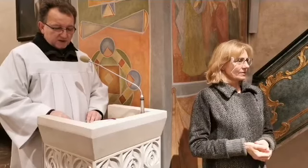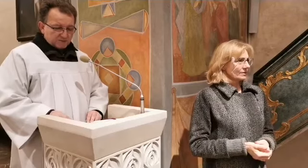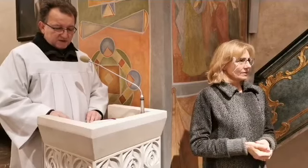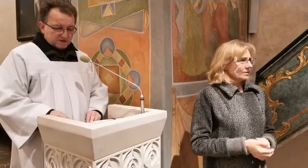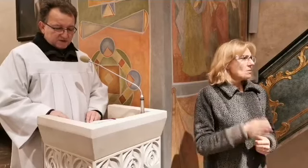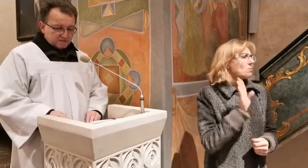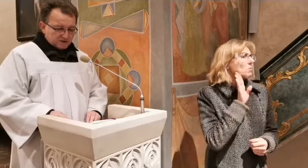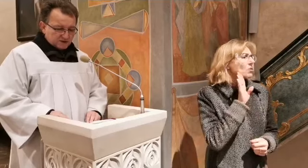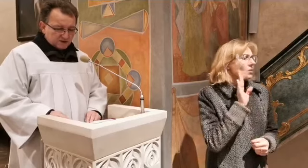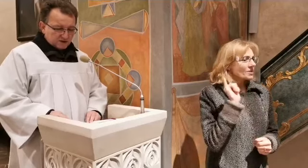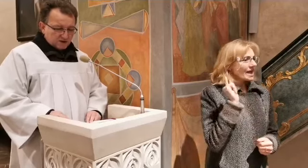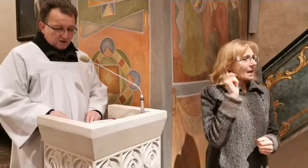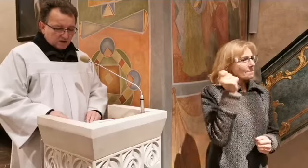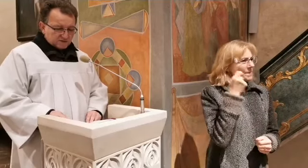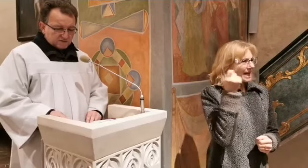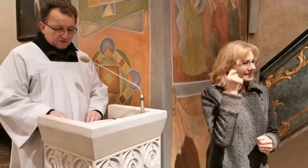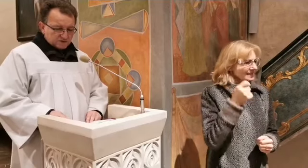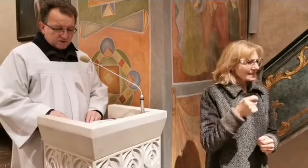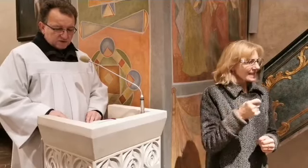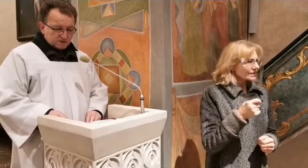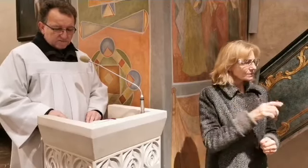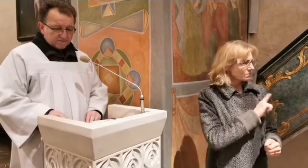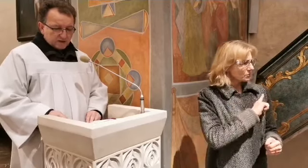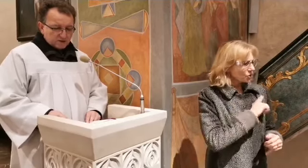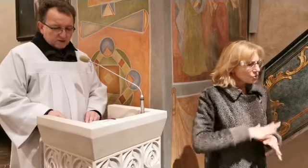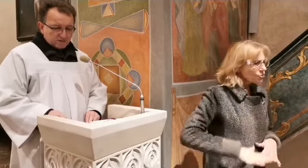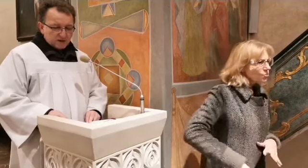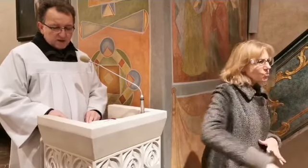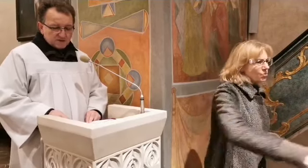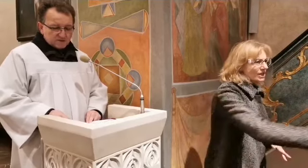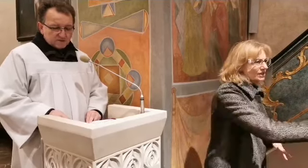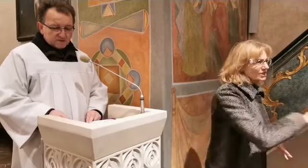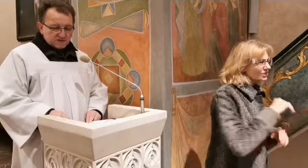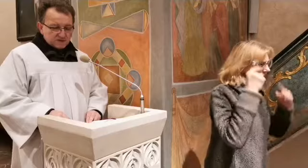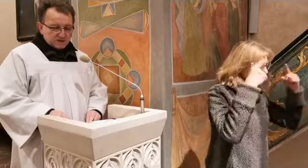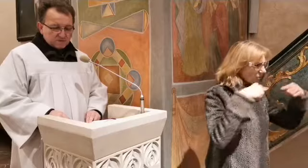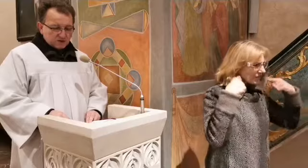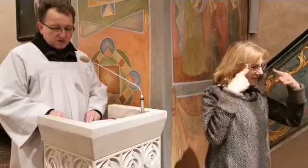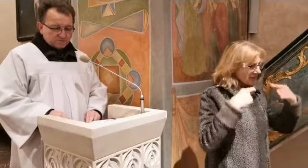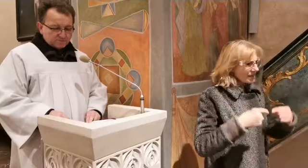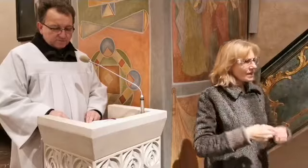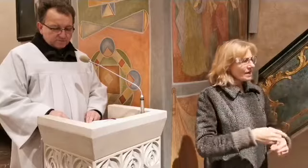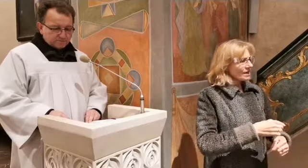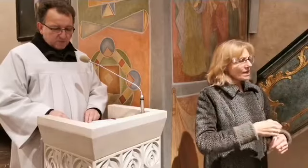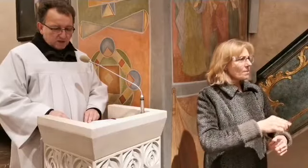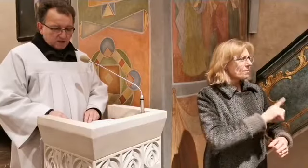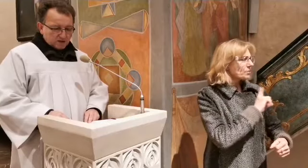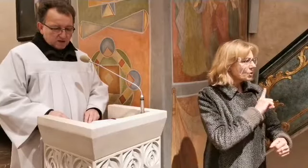Podobnie jak pasterz pasie, on swą trzodę gromadzi ją swoim ramieniem,